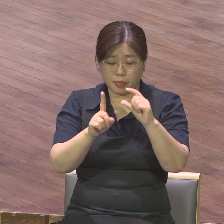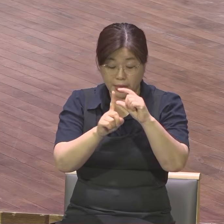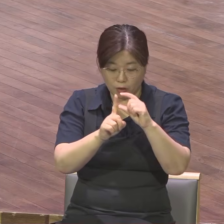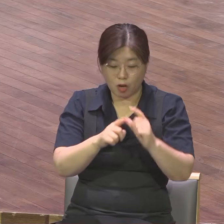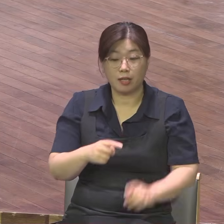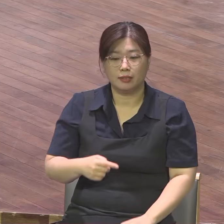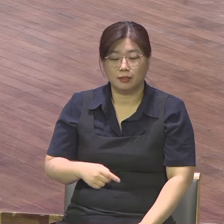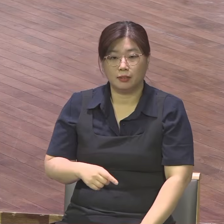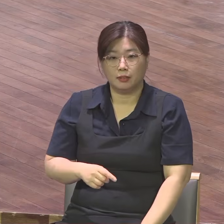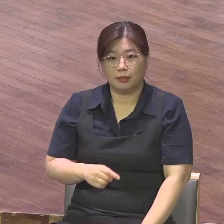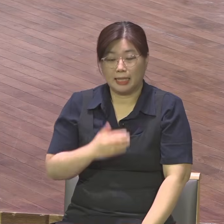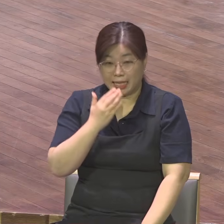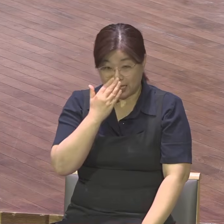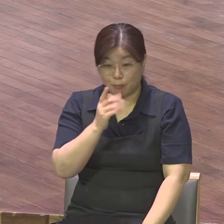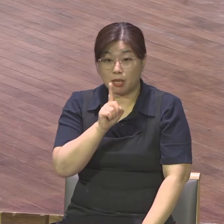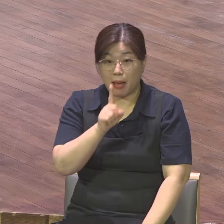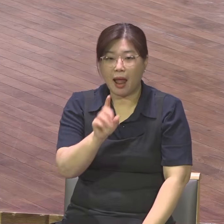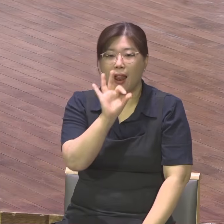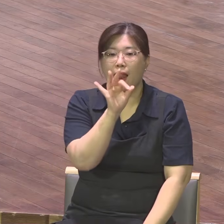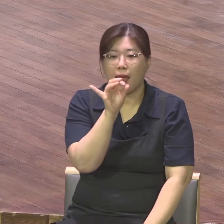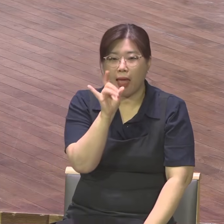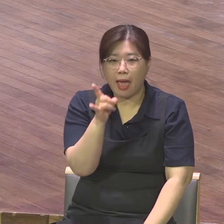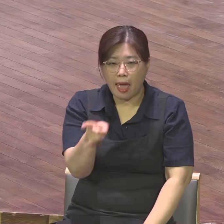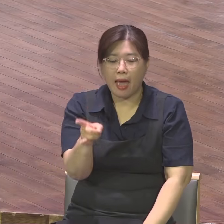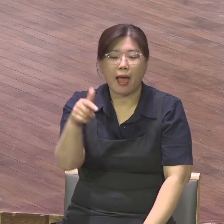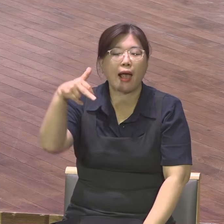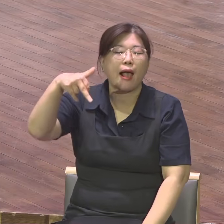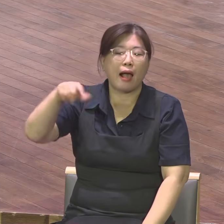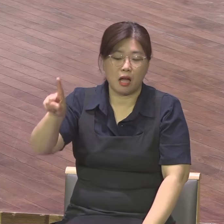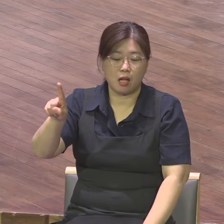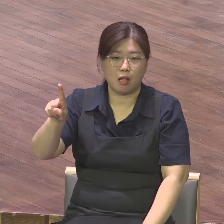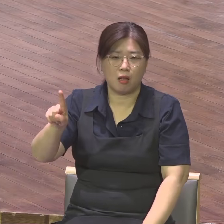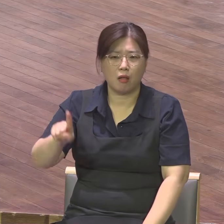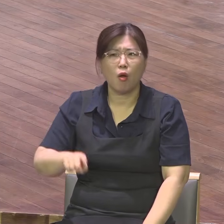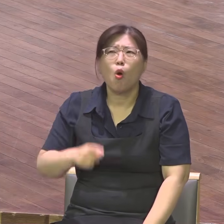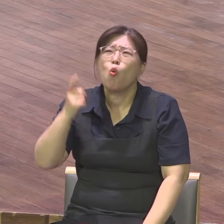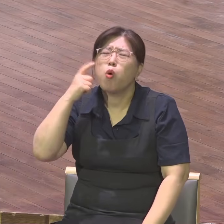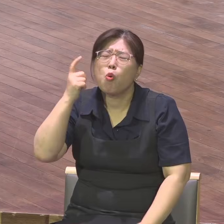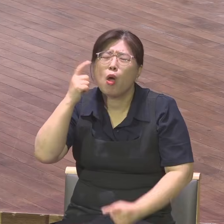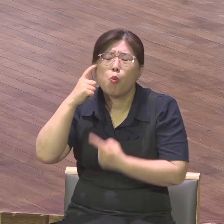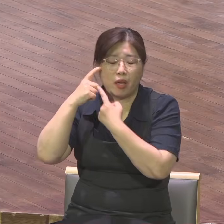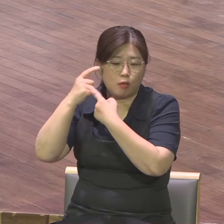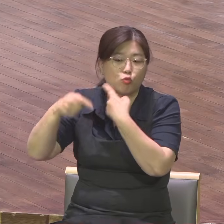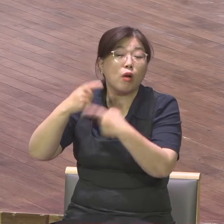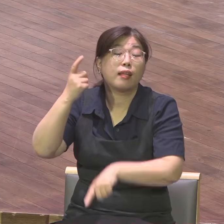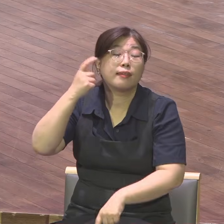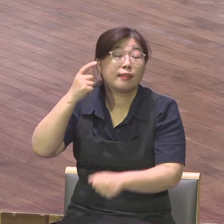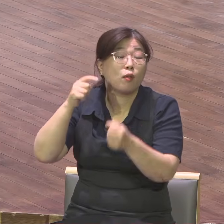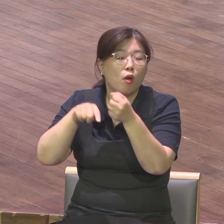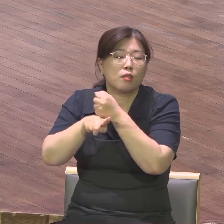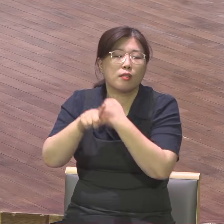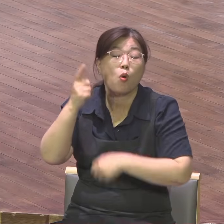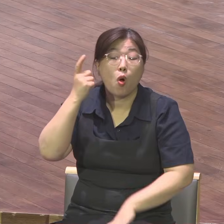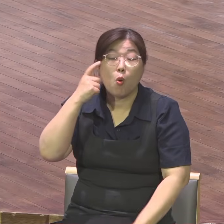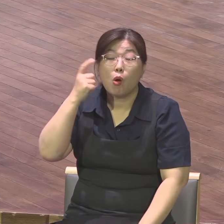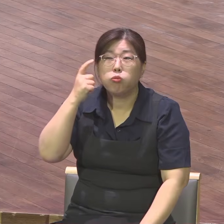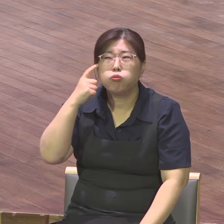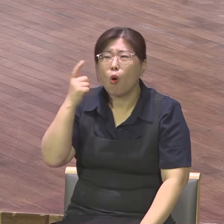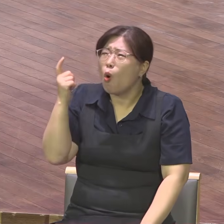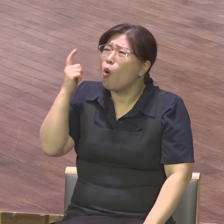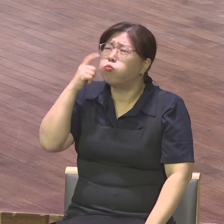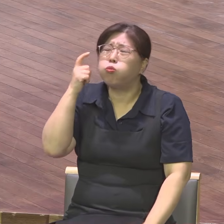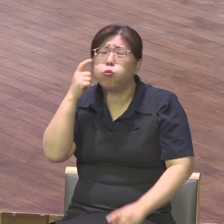에카. 어떻게 어찌하여, 그런 뜻이. 어떻게 어찌하여